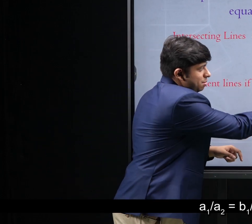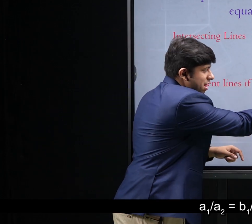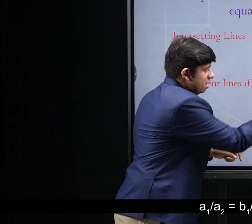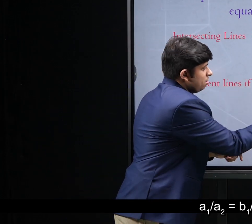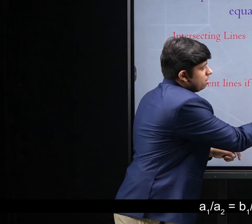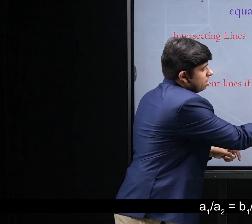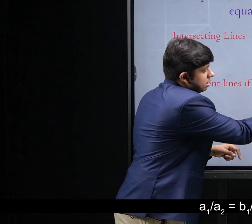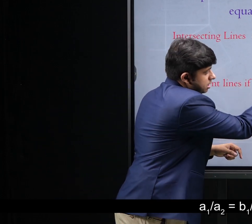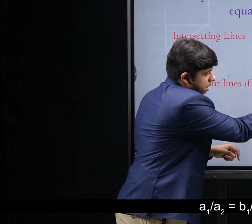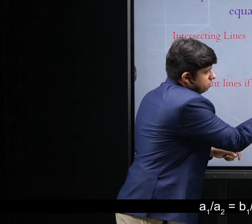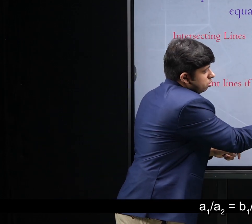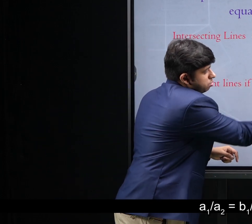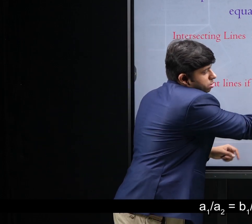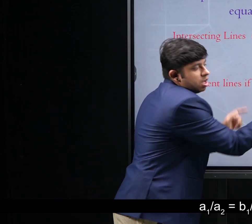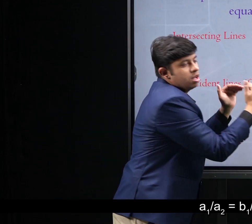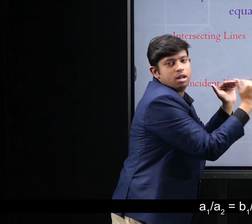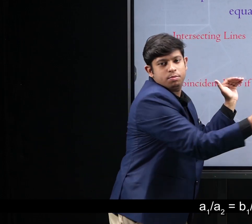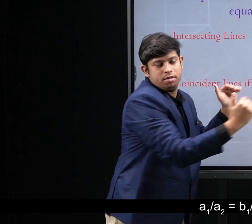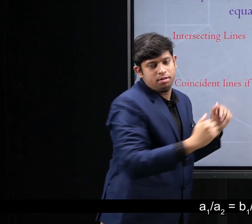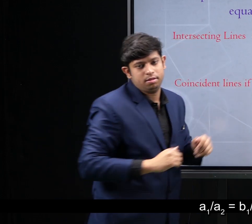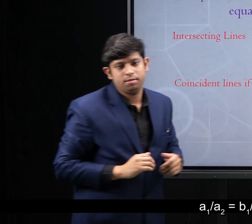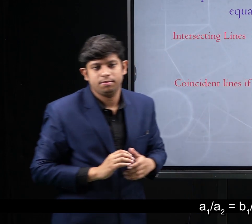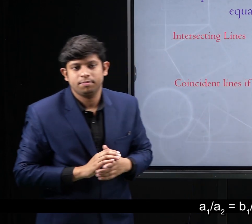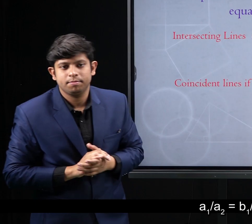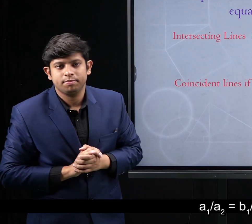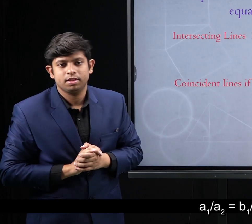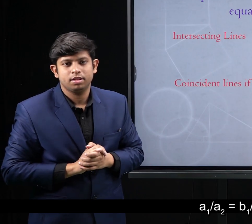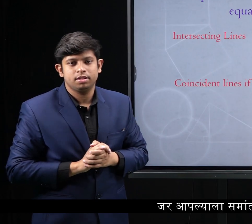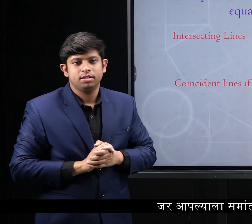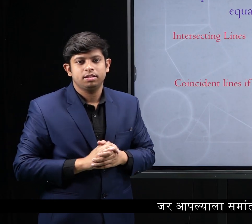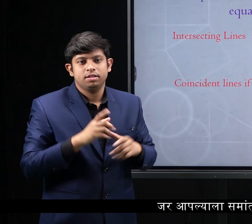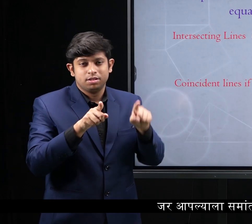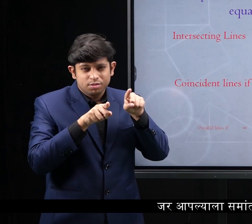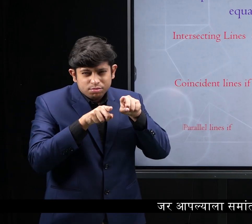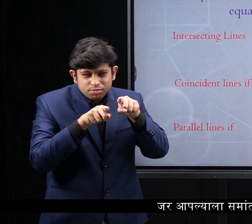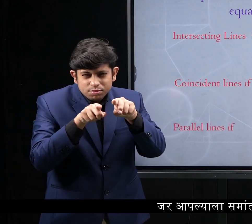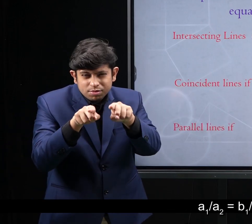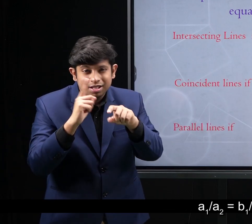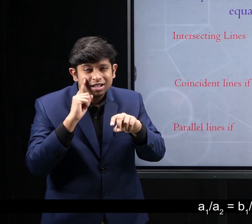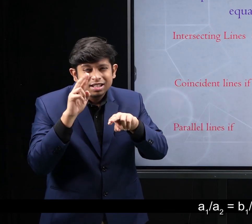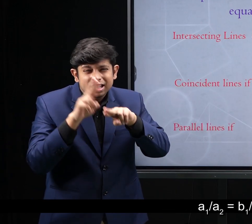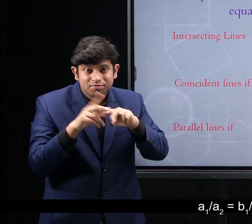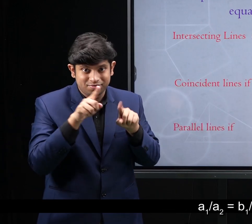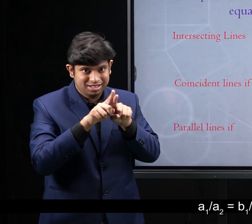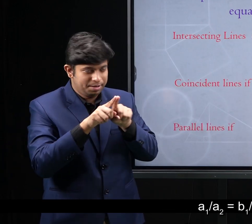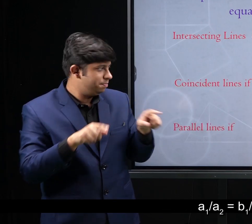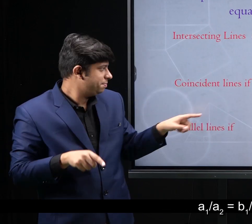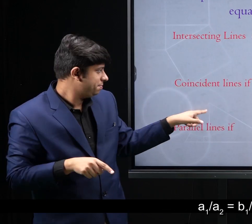a1/a2 equals b1/b2cc. जर आपल्याला समांतर रेषा मिळतात तर